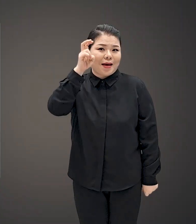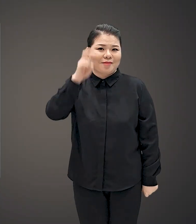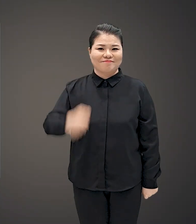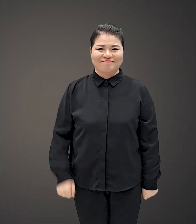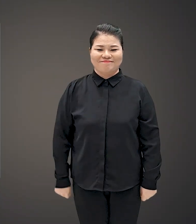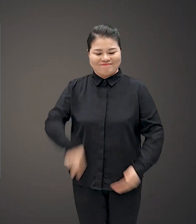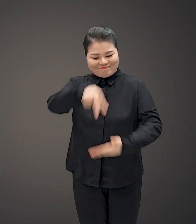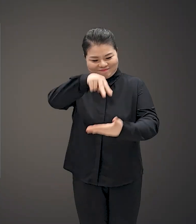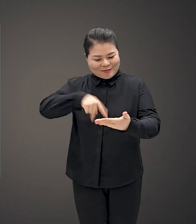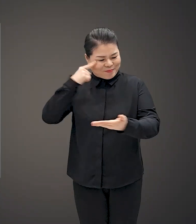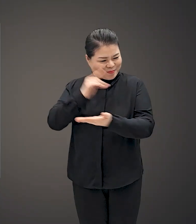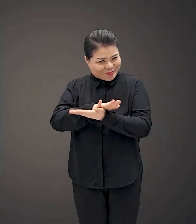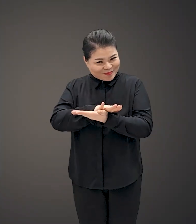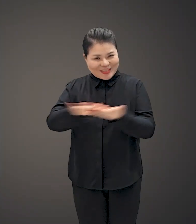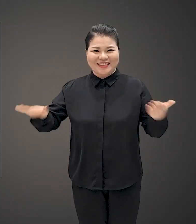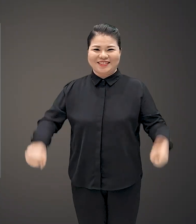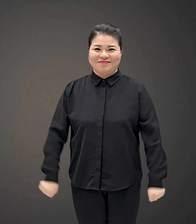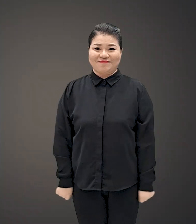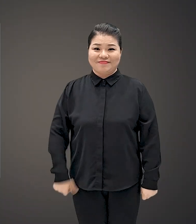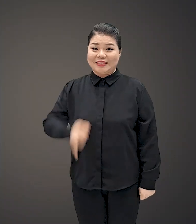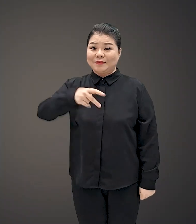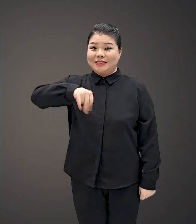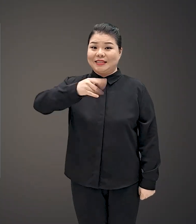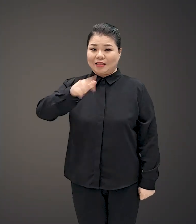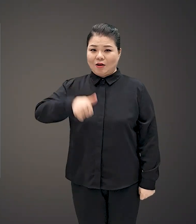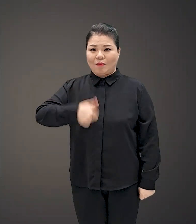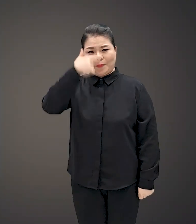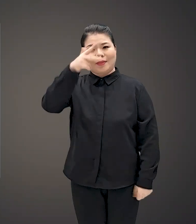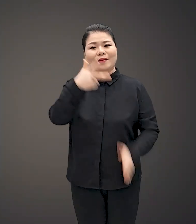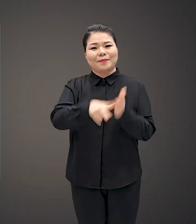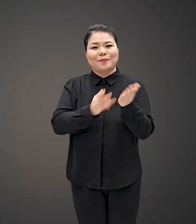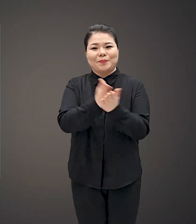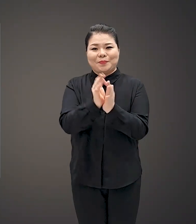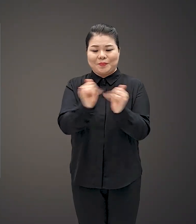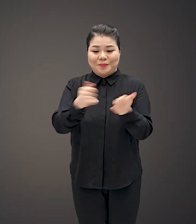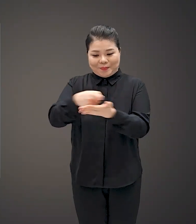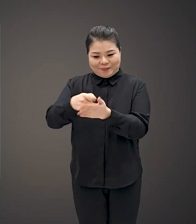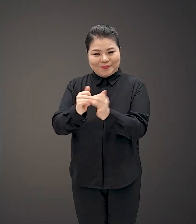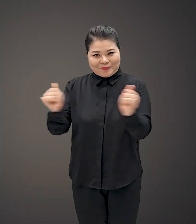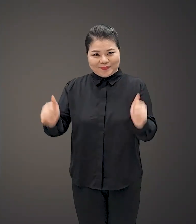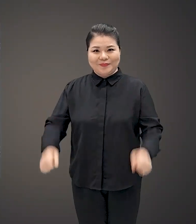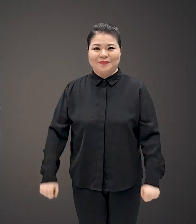풀리지 않았을까. 통쾌하다. 김시덕 문헌학자 작가.